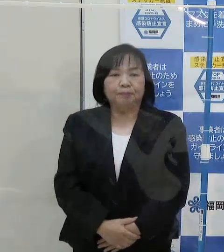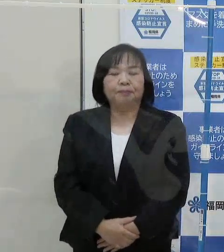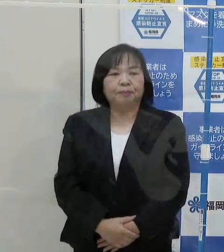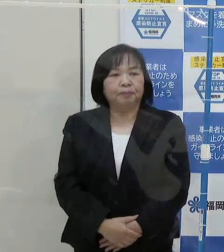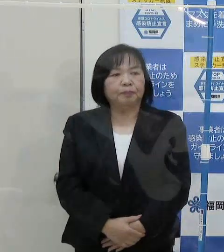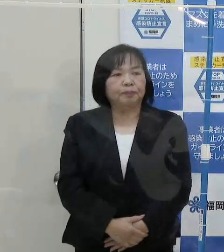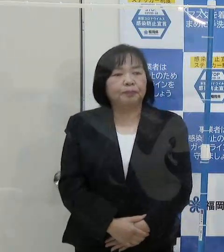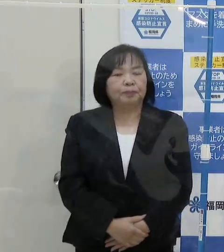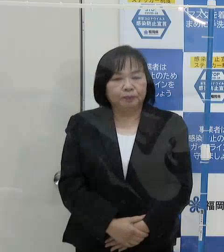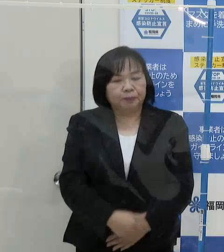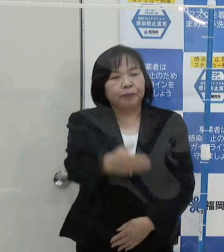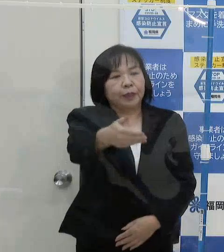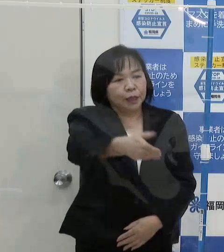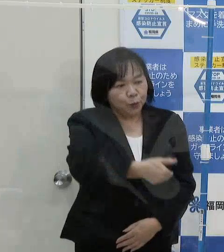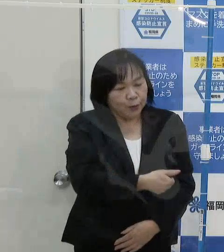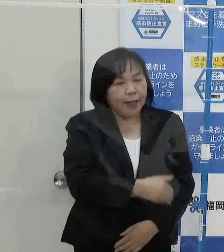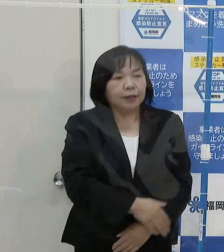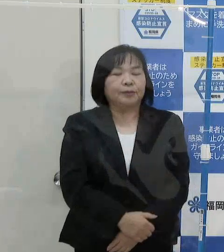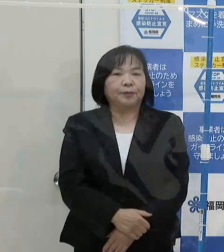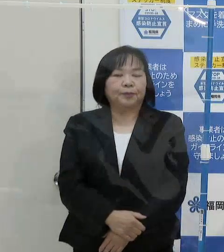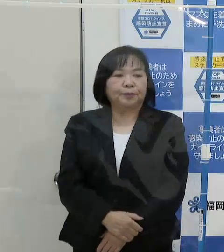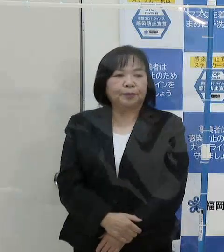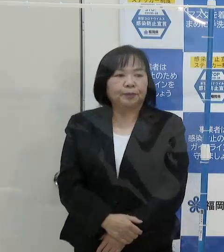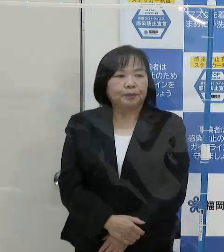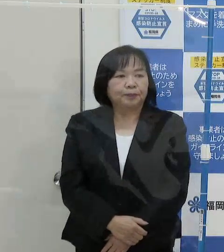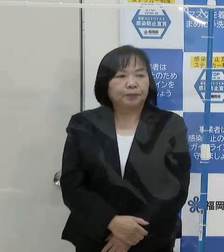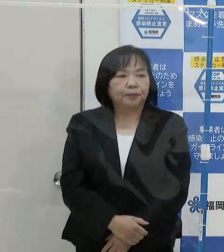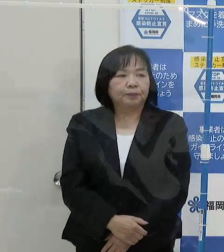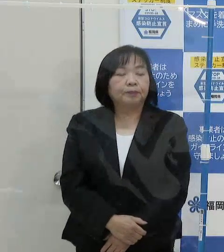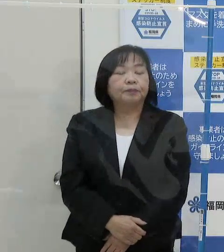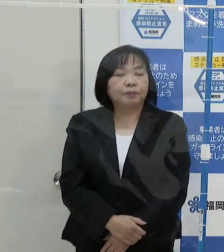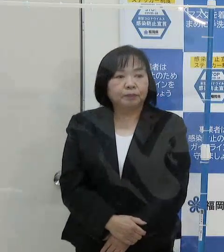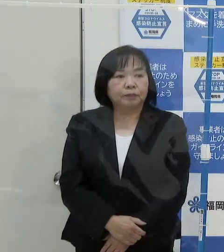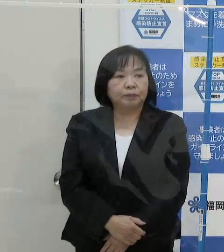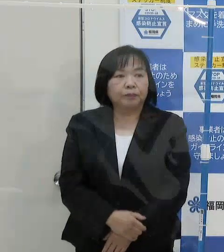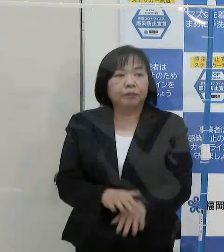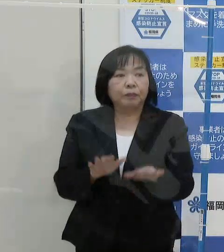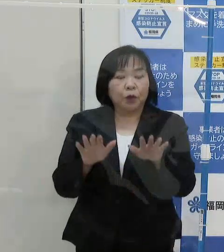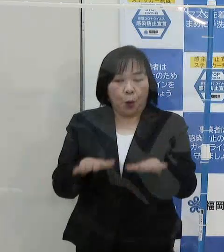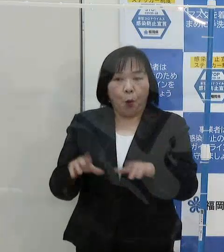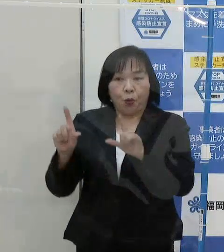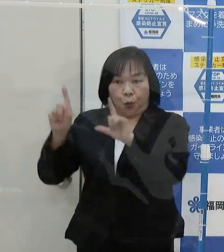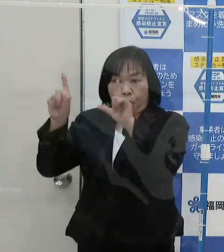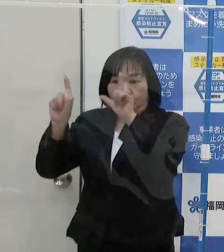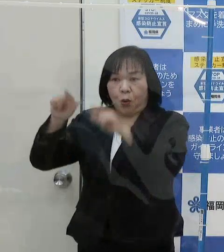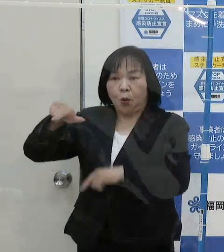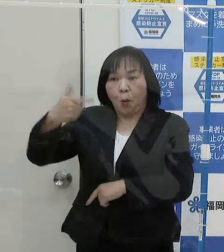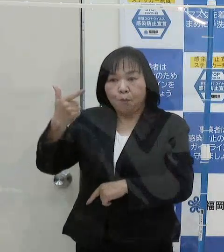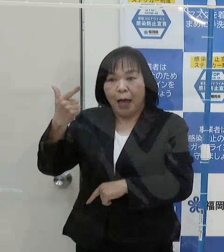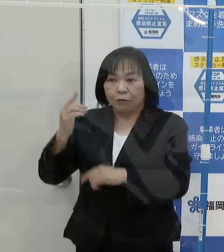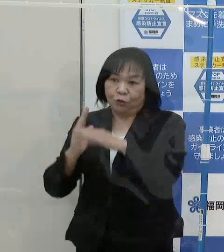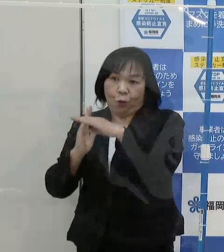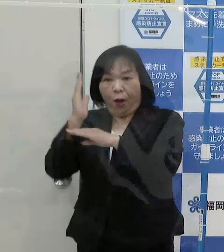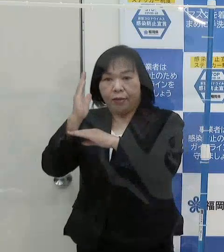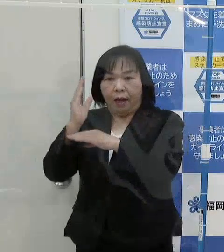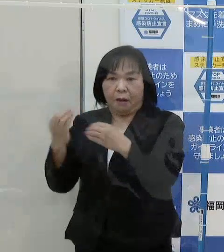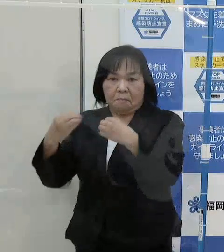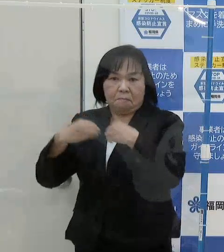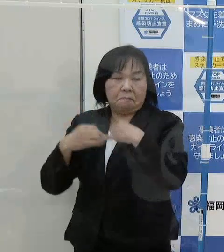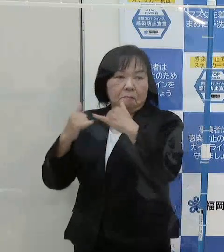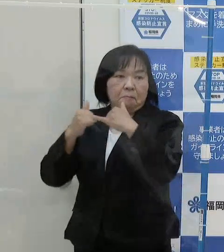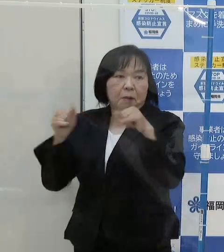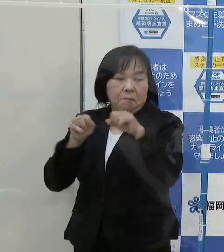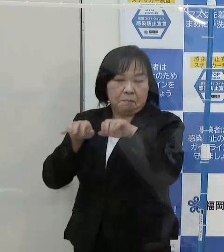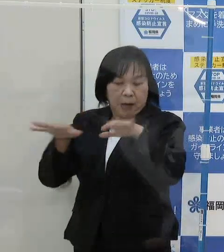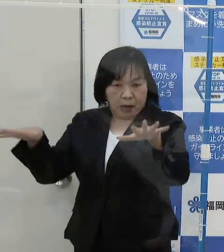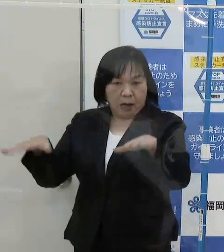社、はい、読売新聞から何点か質問させていただきます、はい。まず今日東京都で600人を超える感染者が出ていまして、